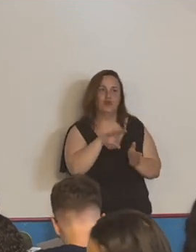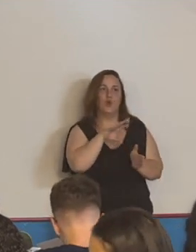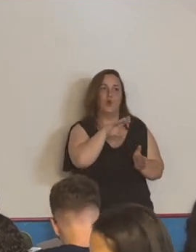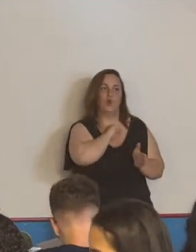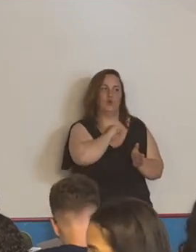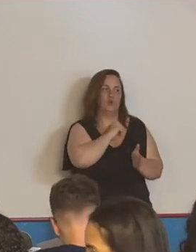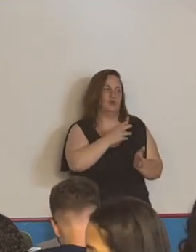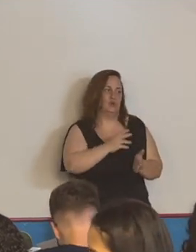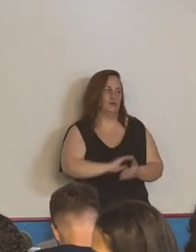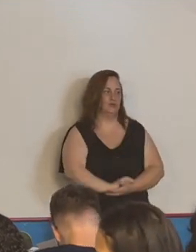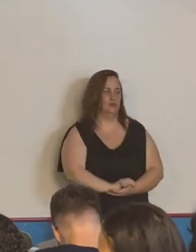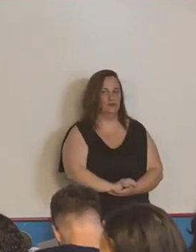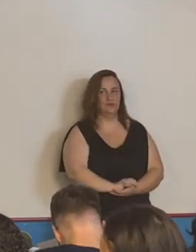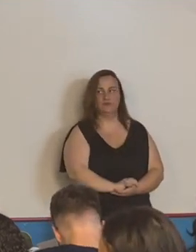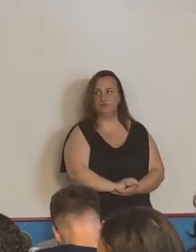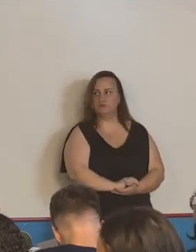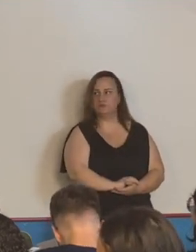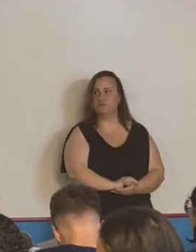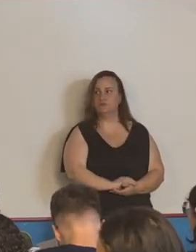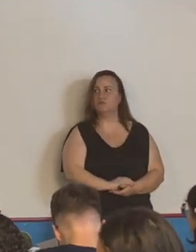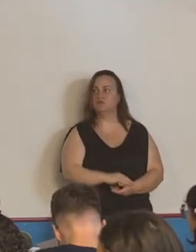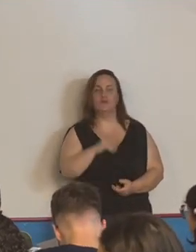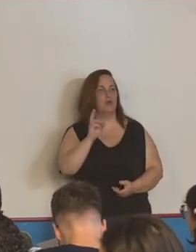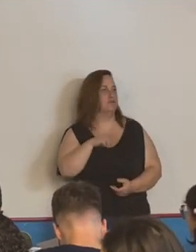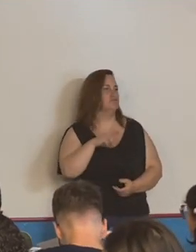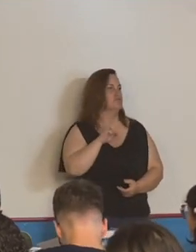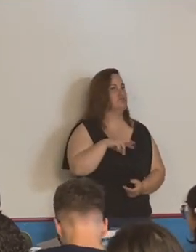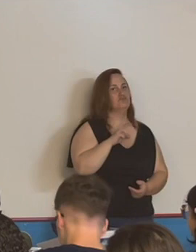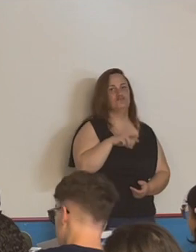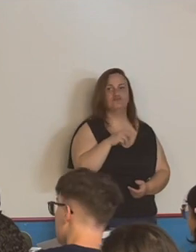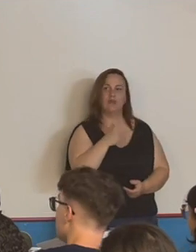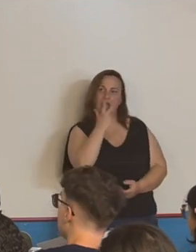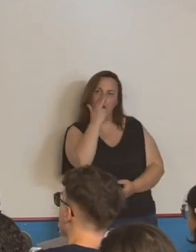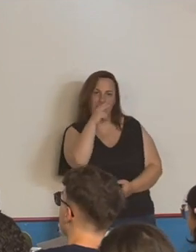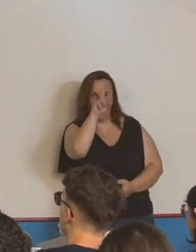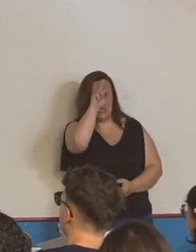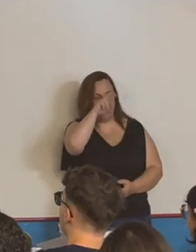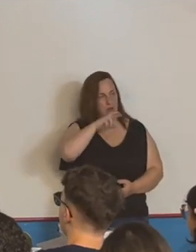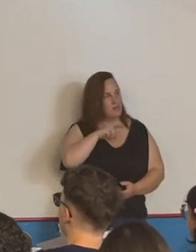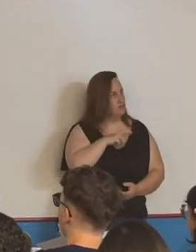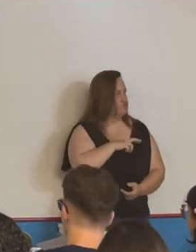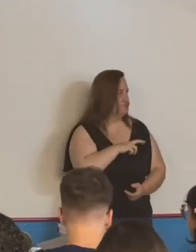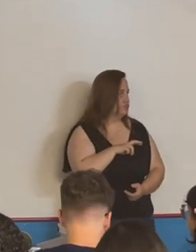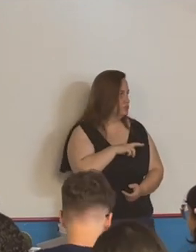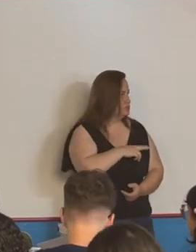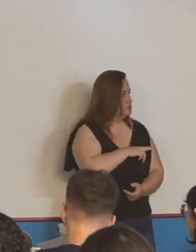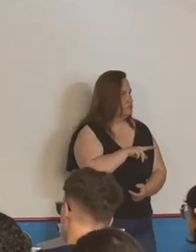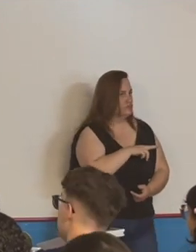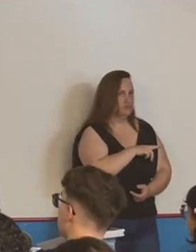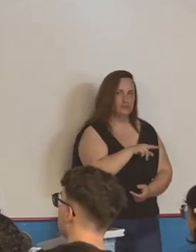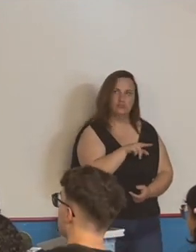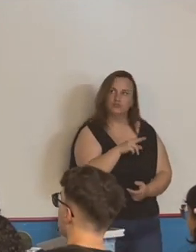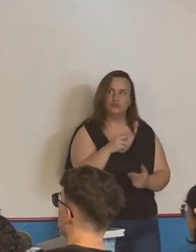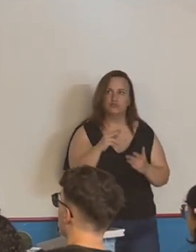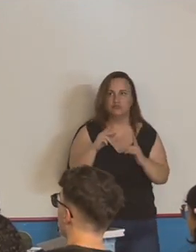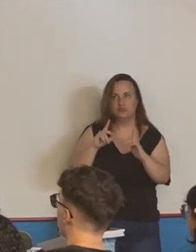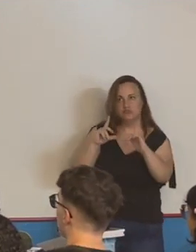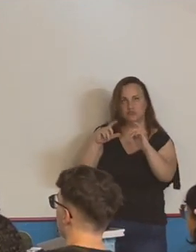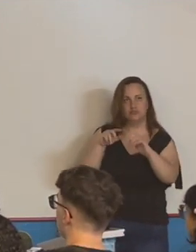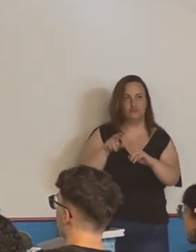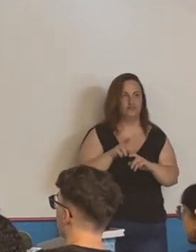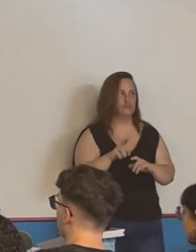né? Então eu vou na rua meio igual uma barata aí, olhando, enfim, qualquer lugar assim para tirar foto, né? Então,